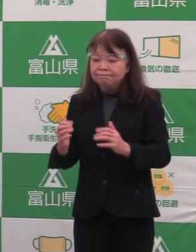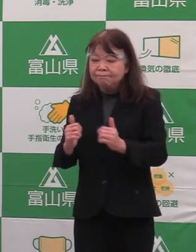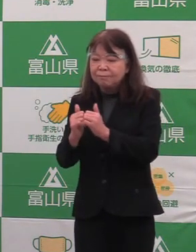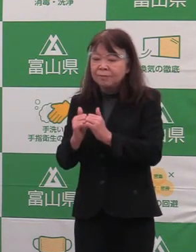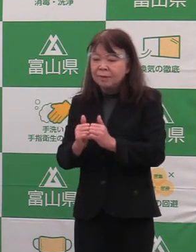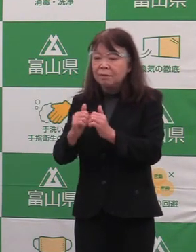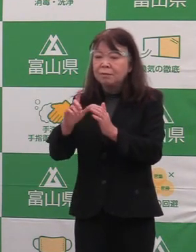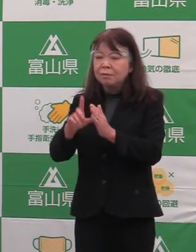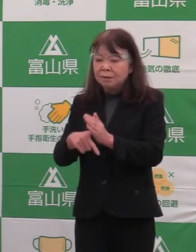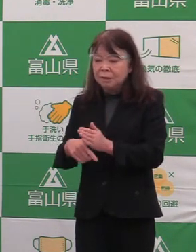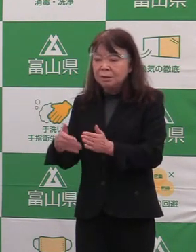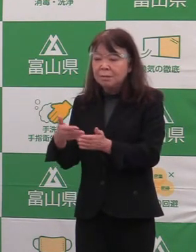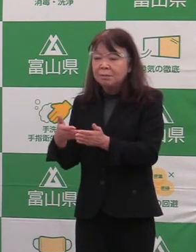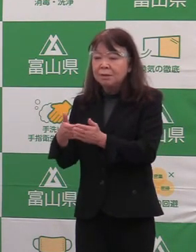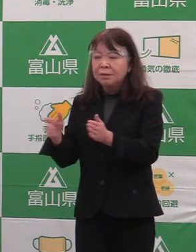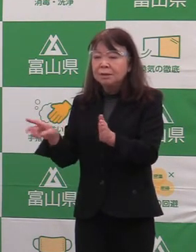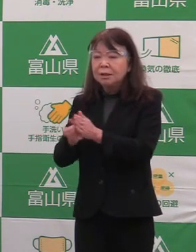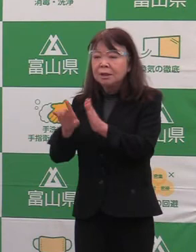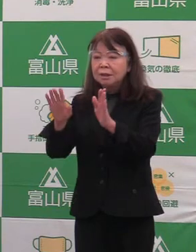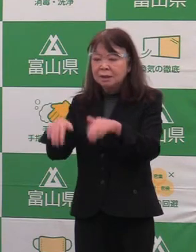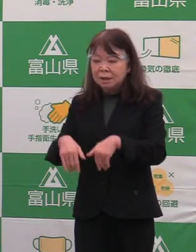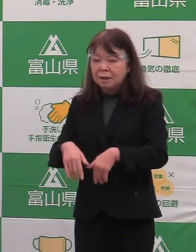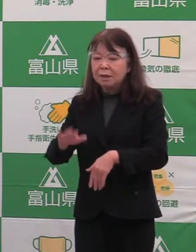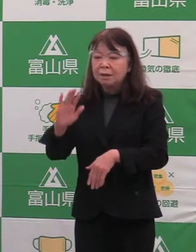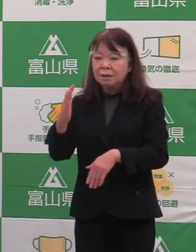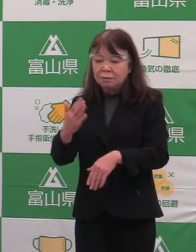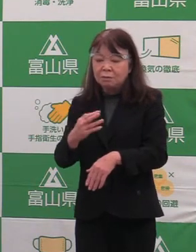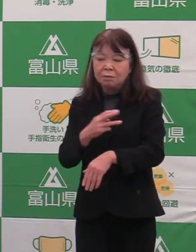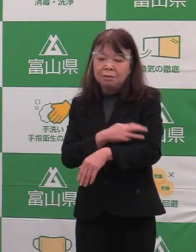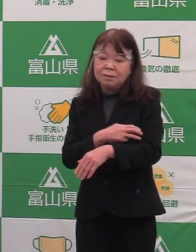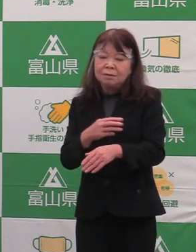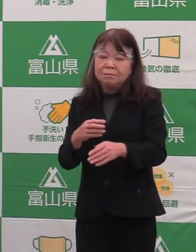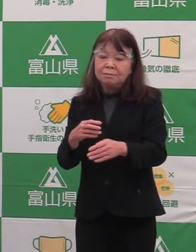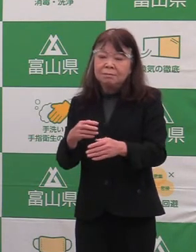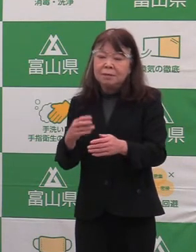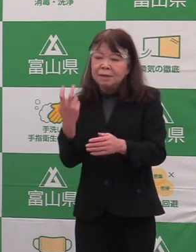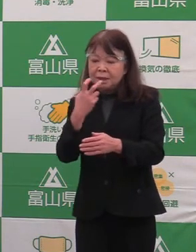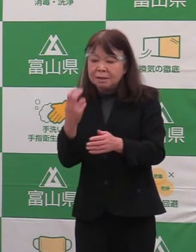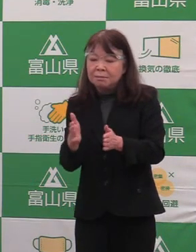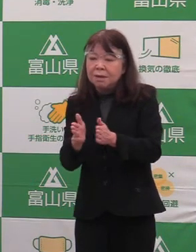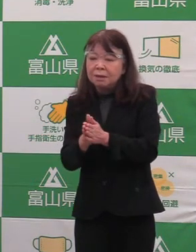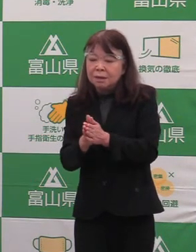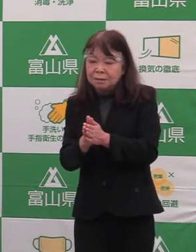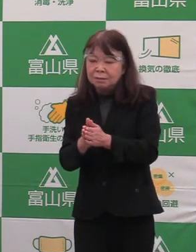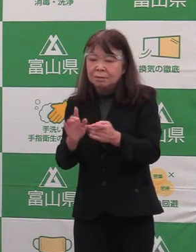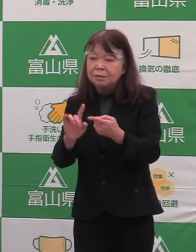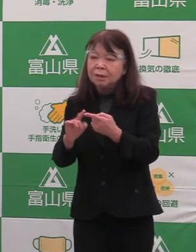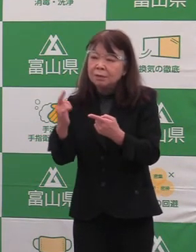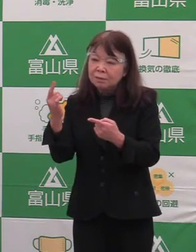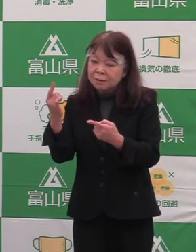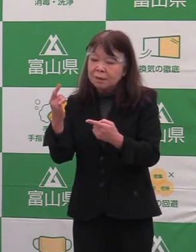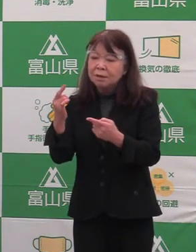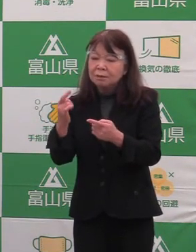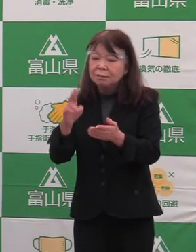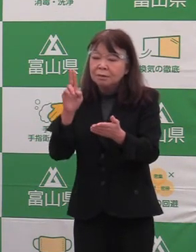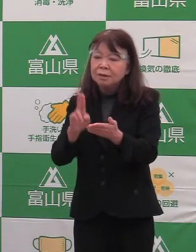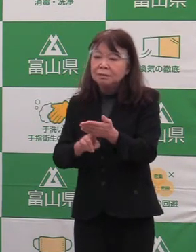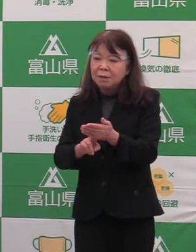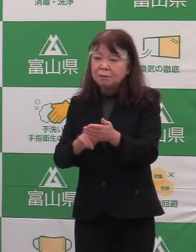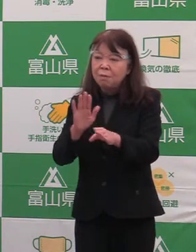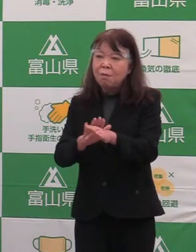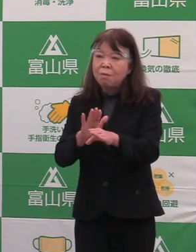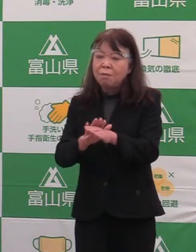表されてきたと思うんですけれども、その適用しないということをどうやってこう切り替えますというのをどうやって決めて、どうや